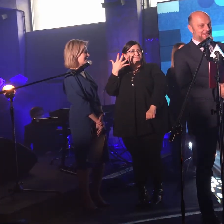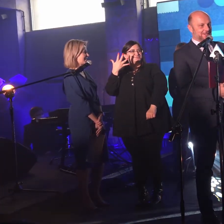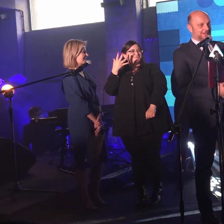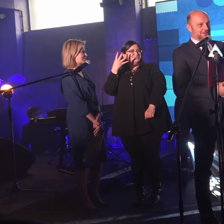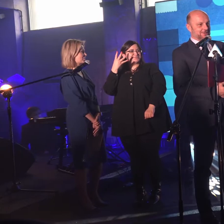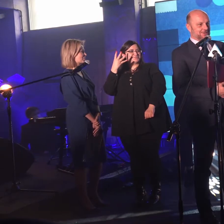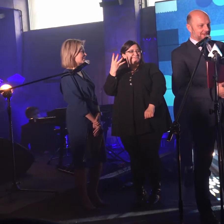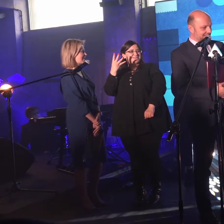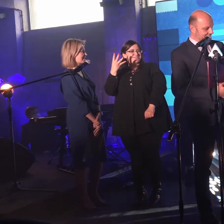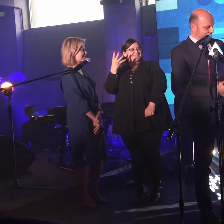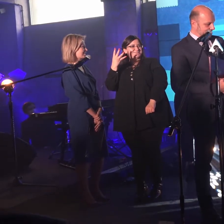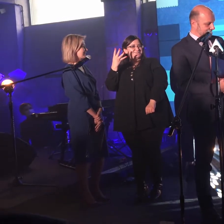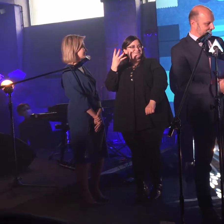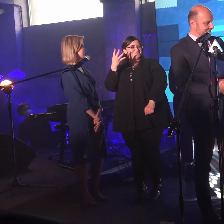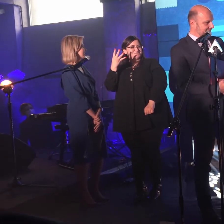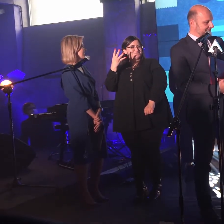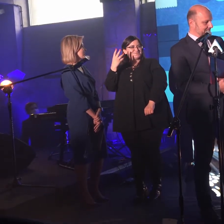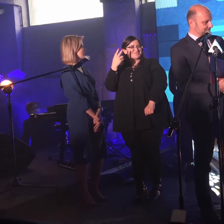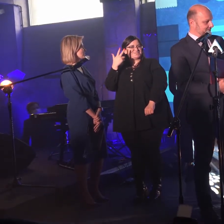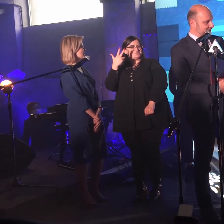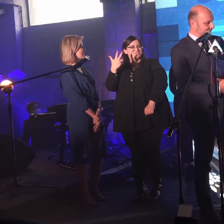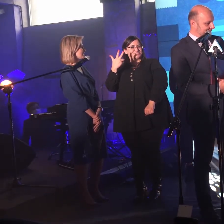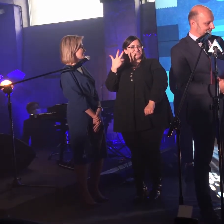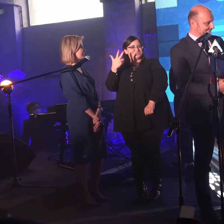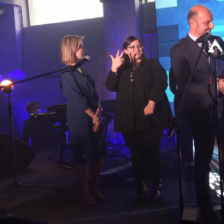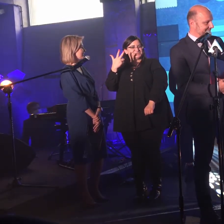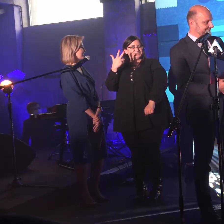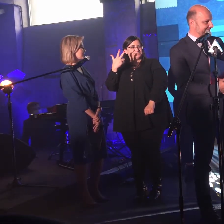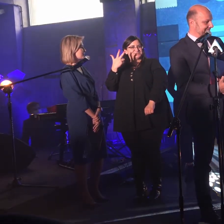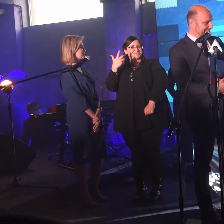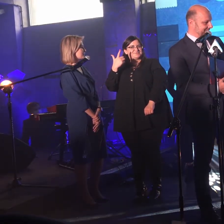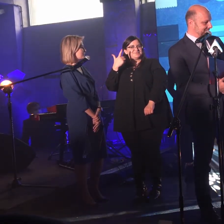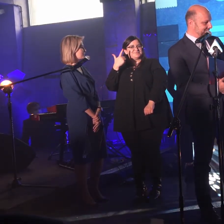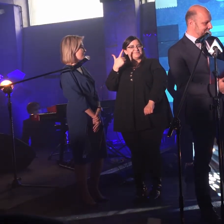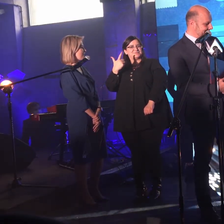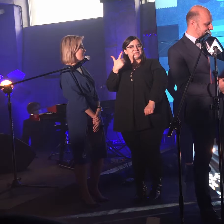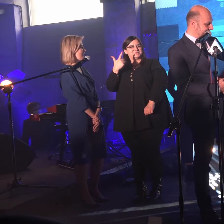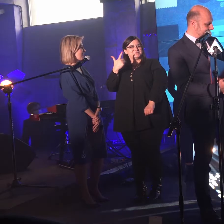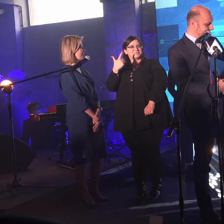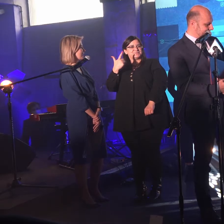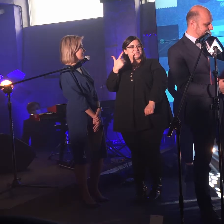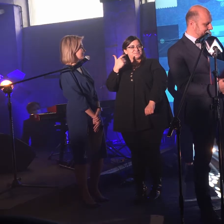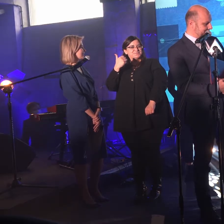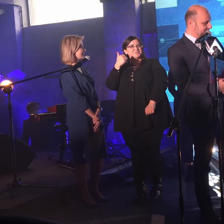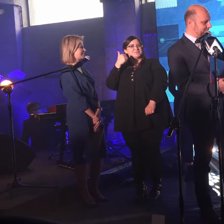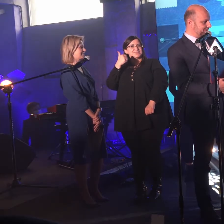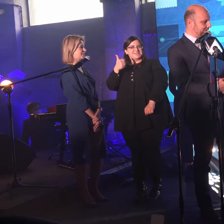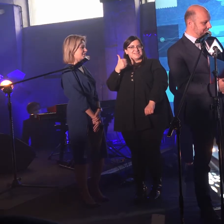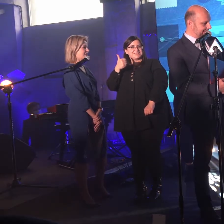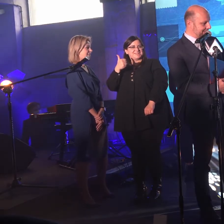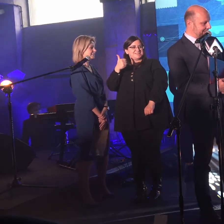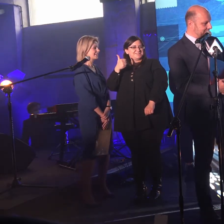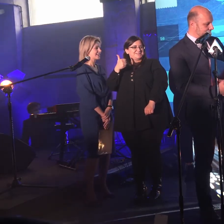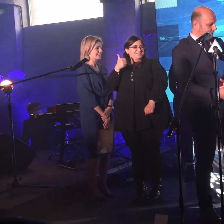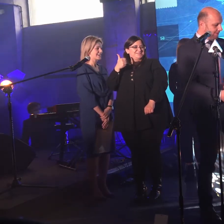stycznia 2022 roku mieszkańcy Rzeszowa i turyści będą mogli poznać sekrety historii Rzeszowa w multimedialnej formie.